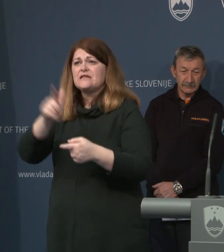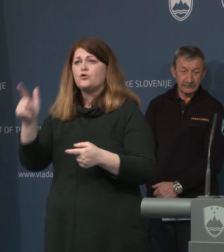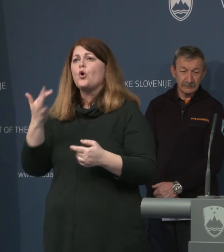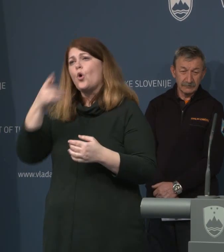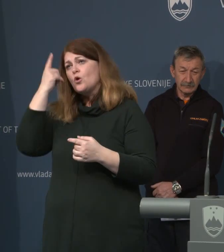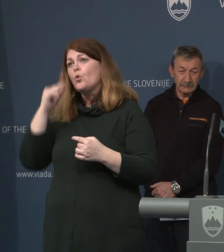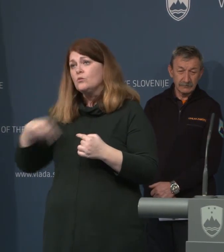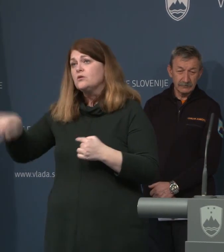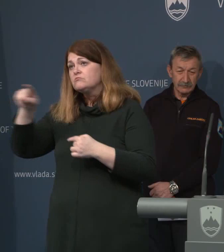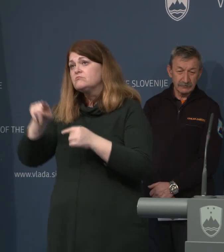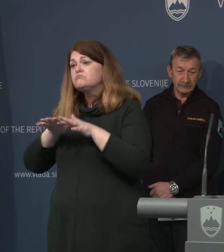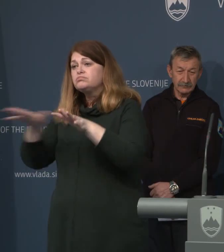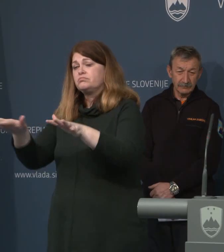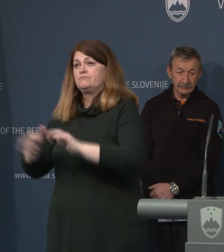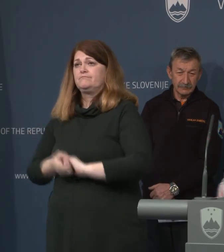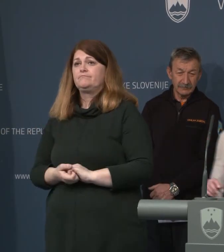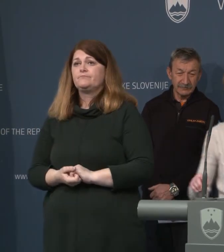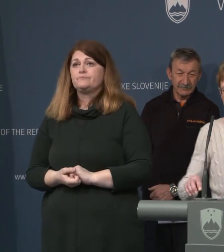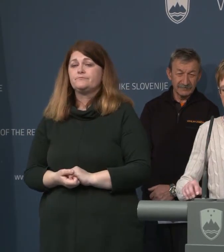okužili. Hvala.